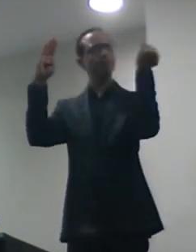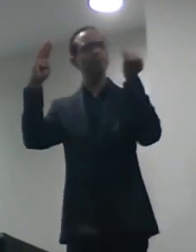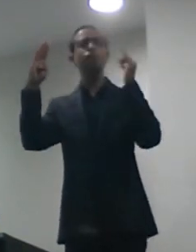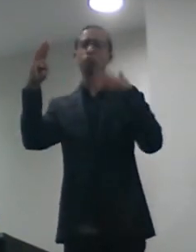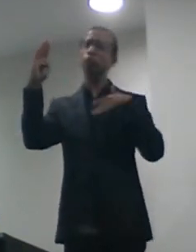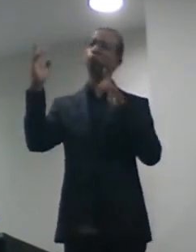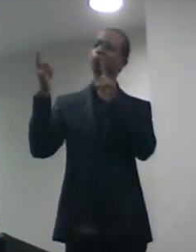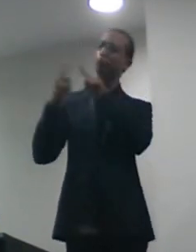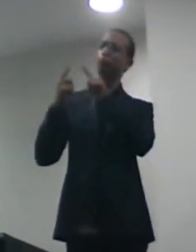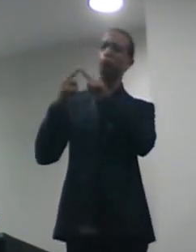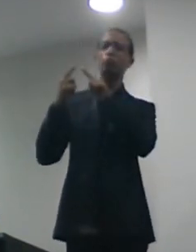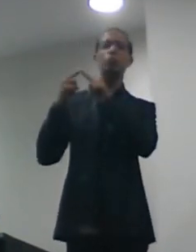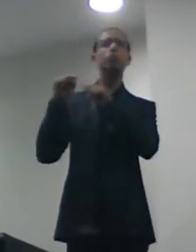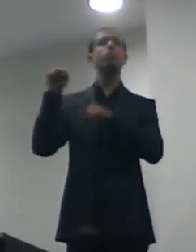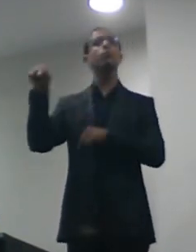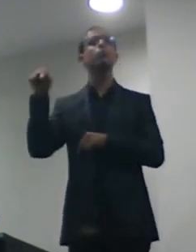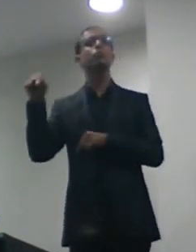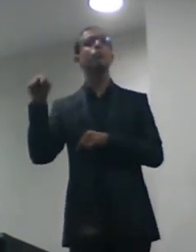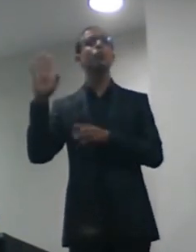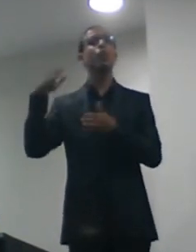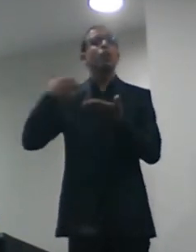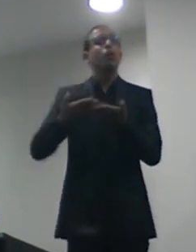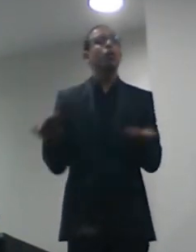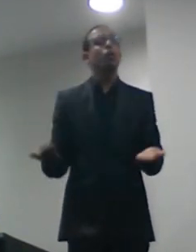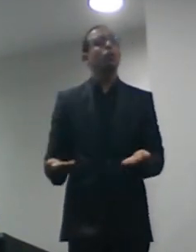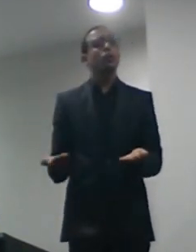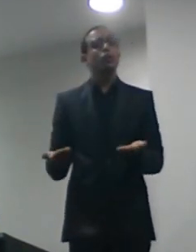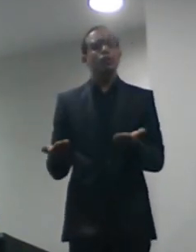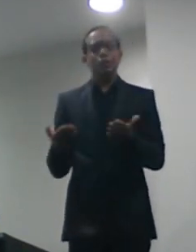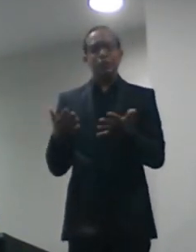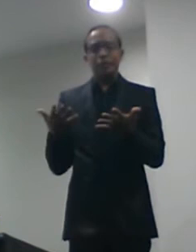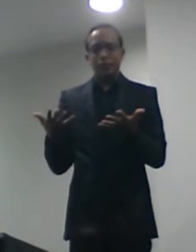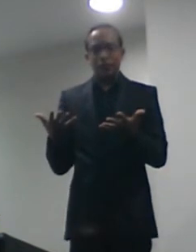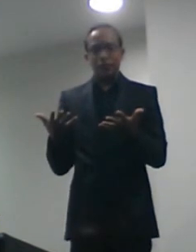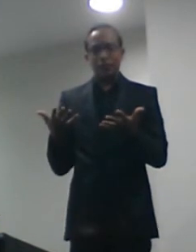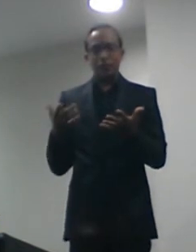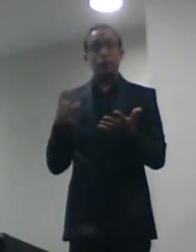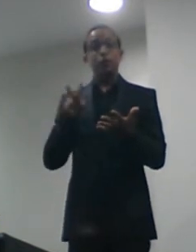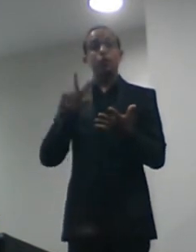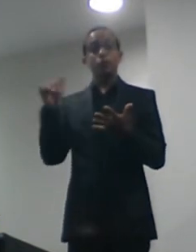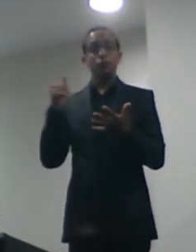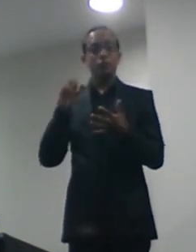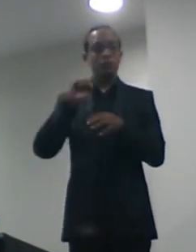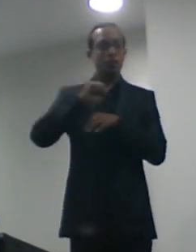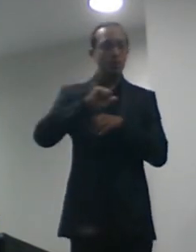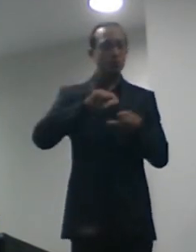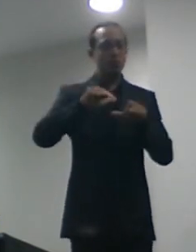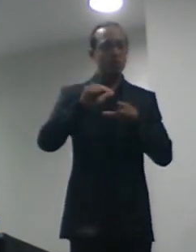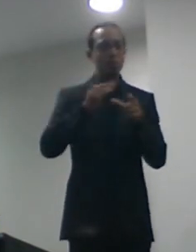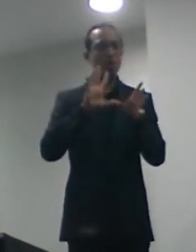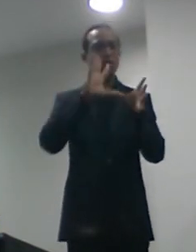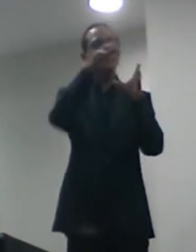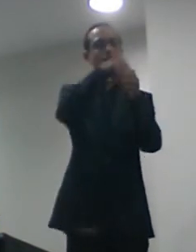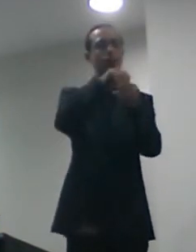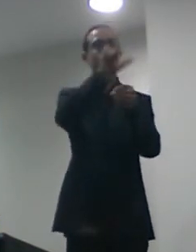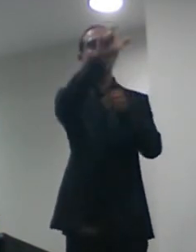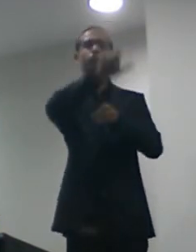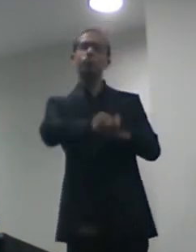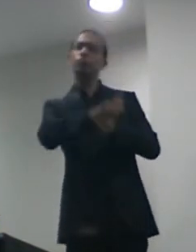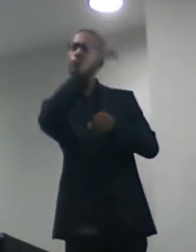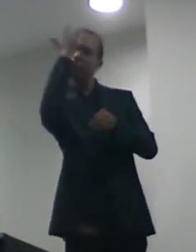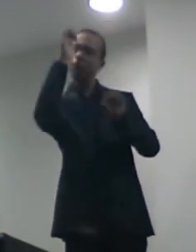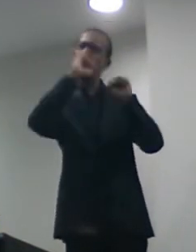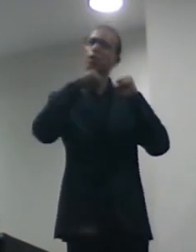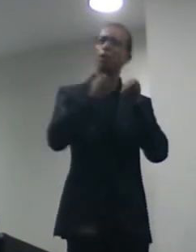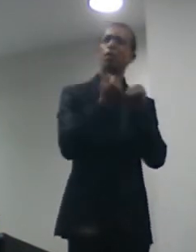eu concordo plenamente com o outro. Até o momento que a gente vai trabalhar mais isso na pessoa, na própria sociedade. E as